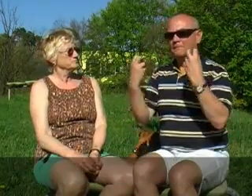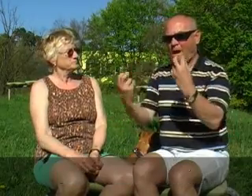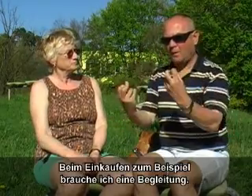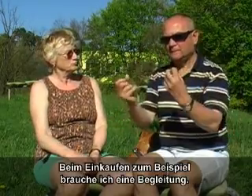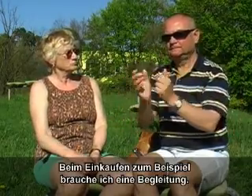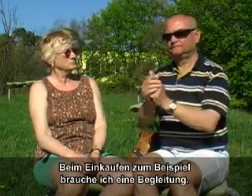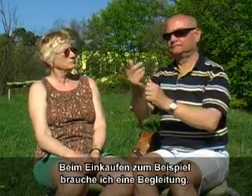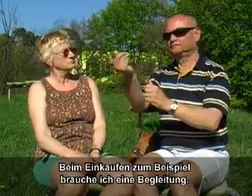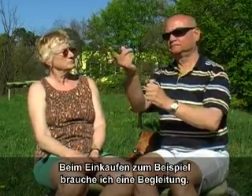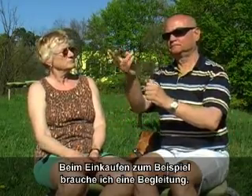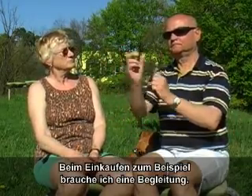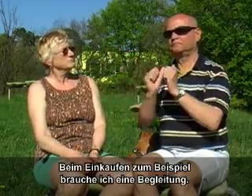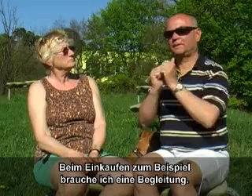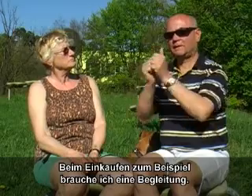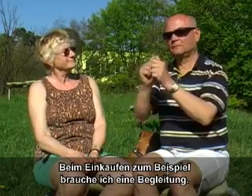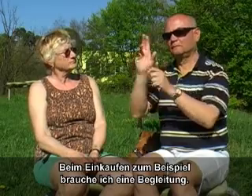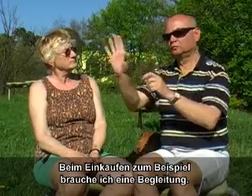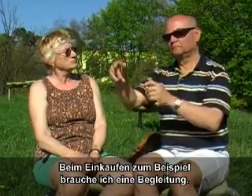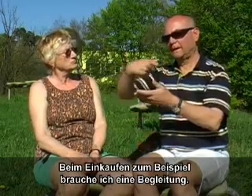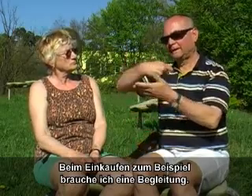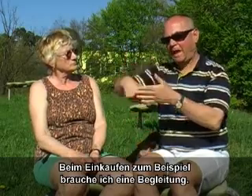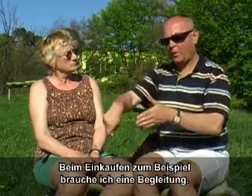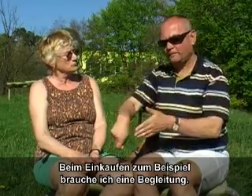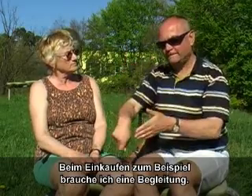Beim Einkaufen zum Beispiel, brauche ich eine Begleitung.